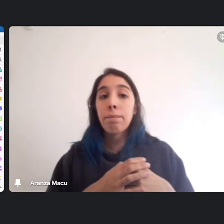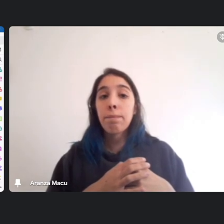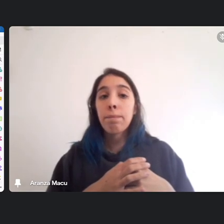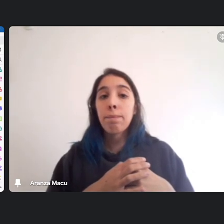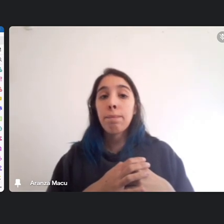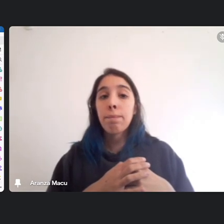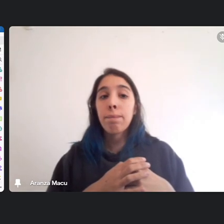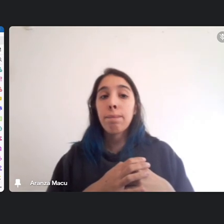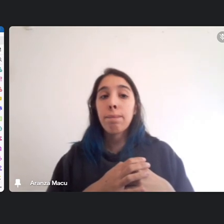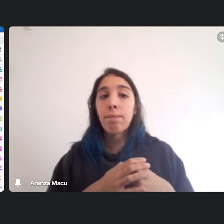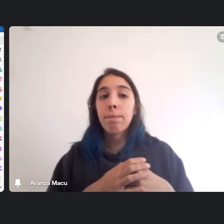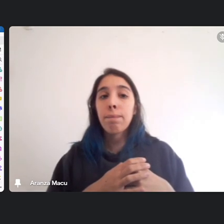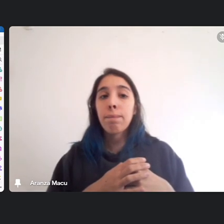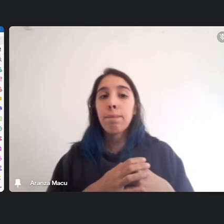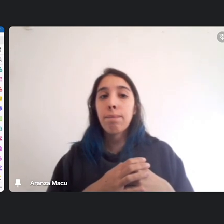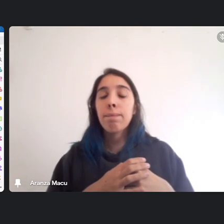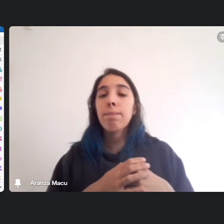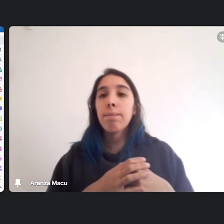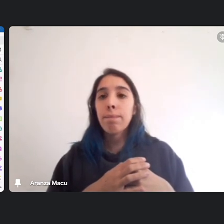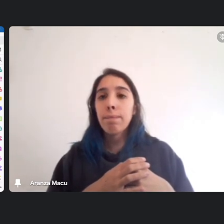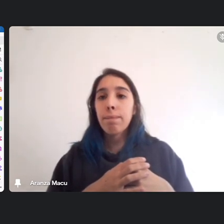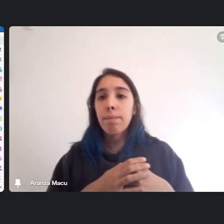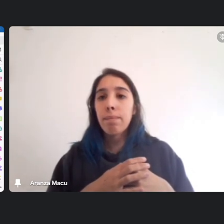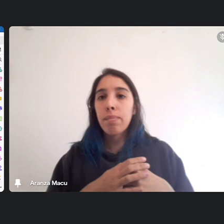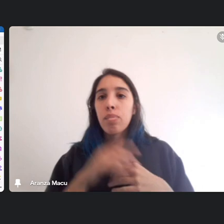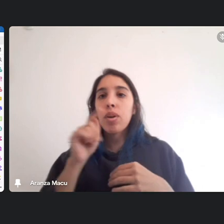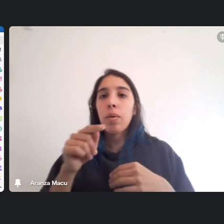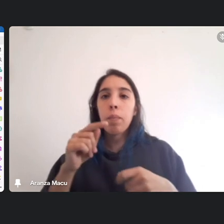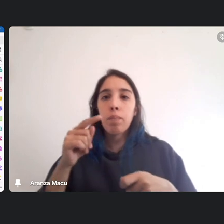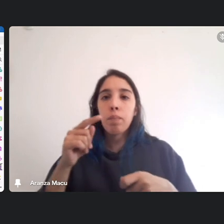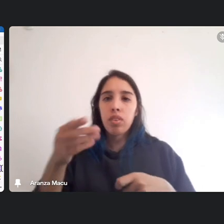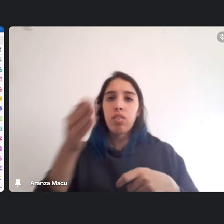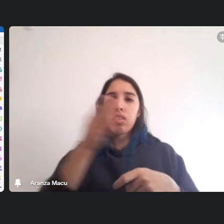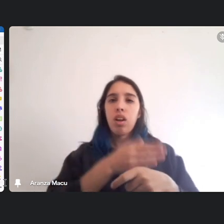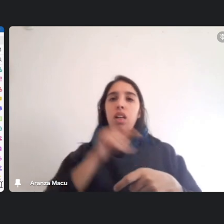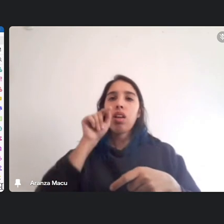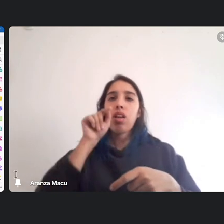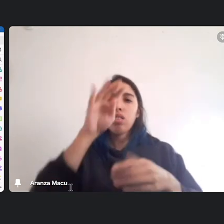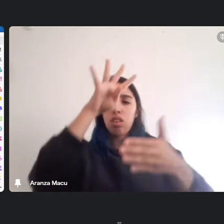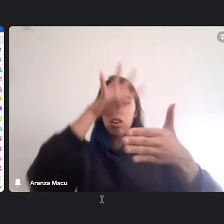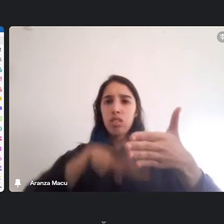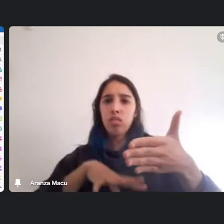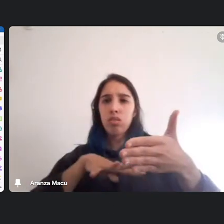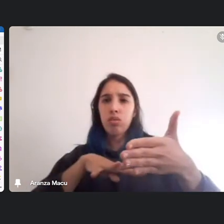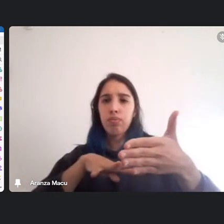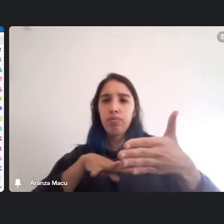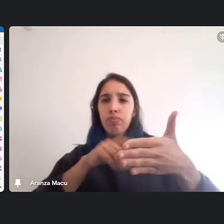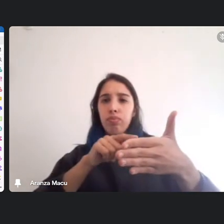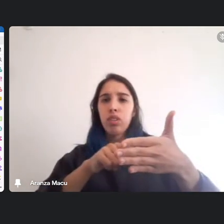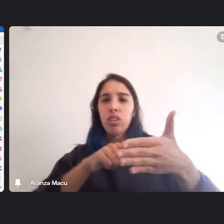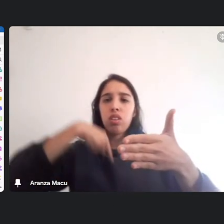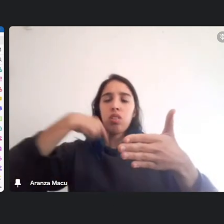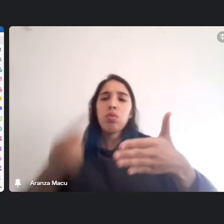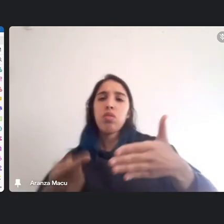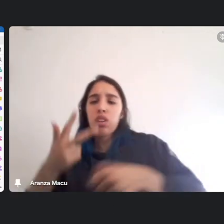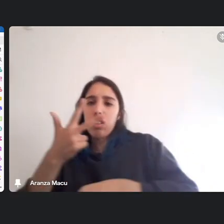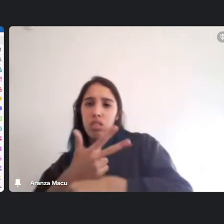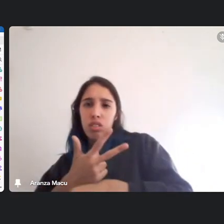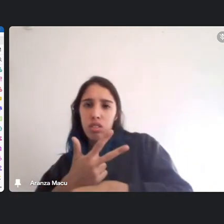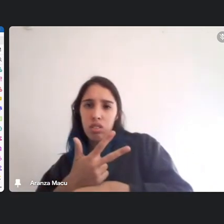Estarían, hicimos recién esta, ¿sí? Y estas tres están abajo, separadas en bloques y